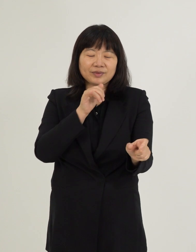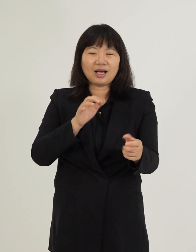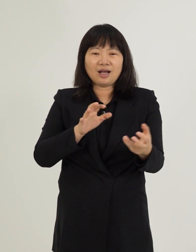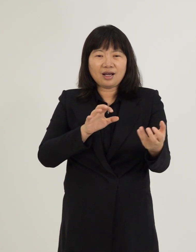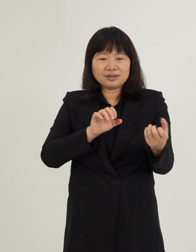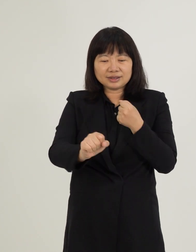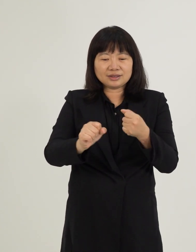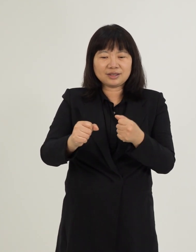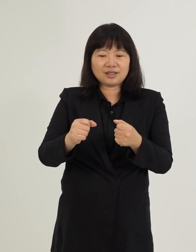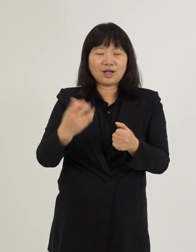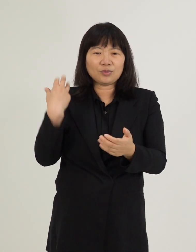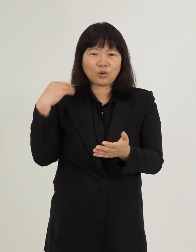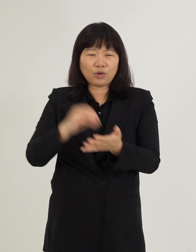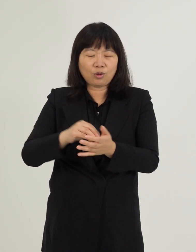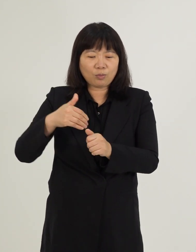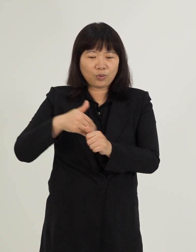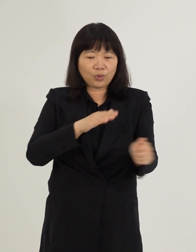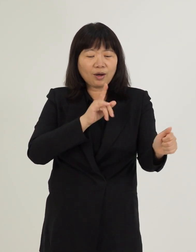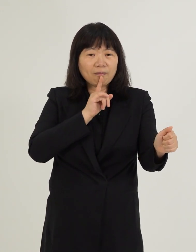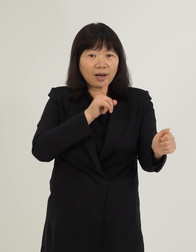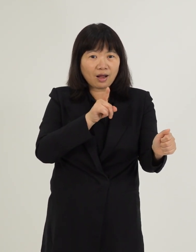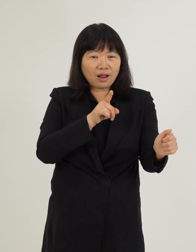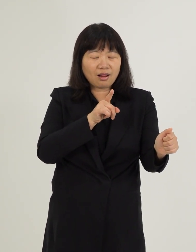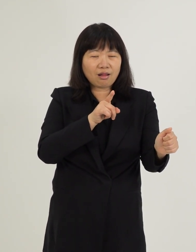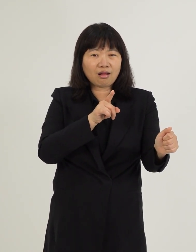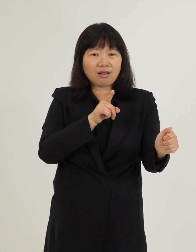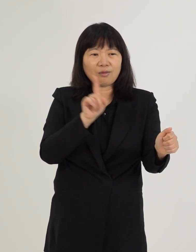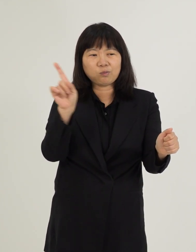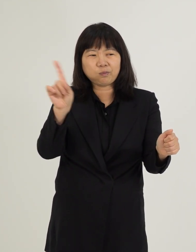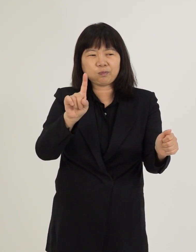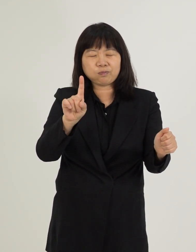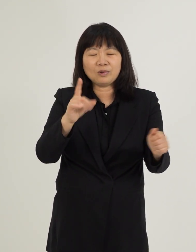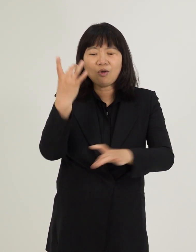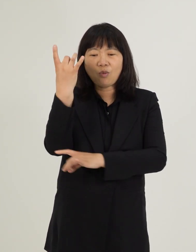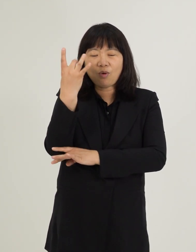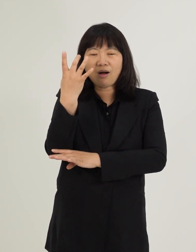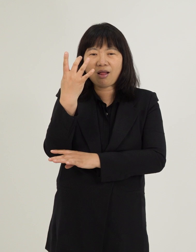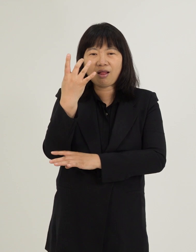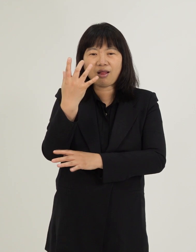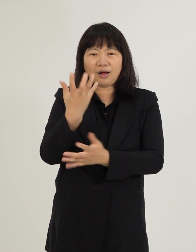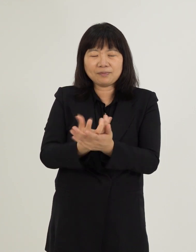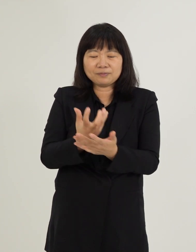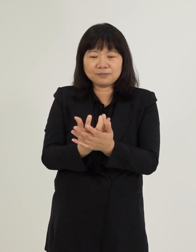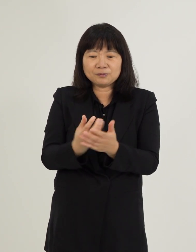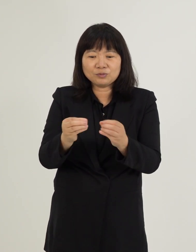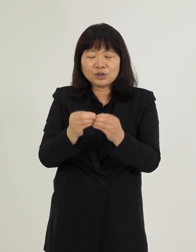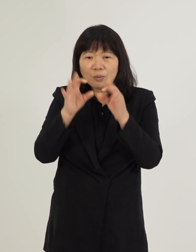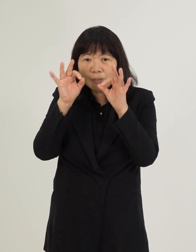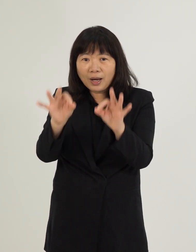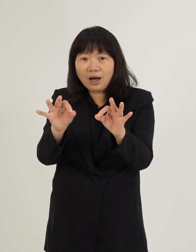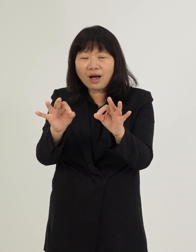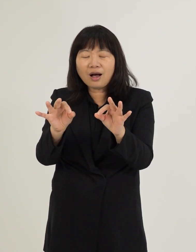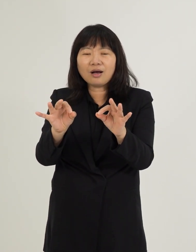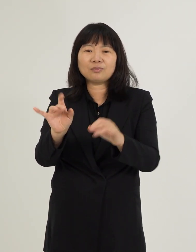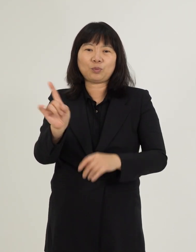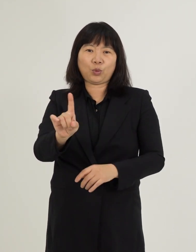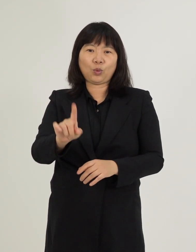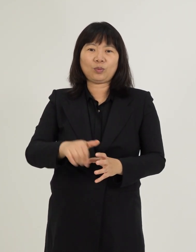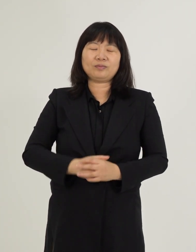즉시 돌려보내리라 하라 하시니, 그러니까 이 원문의 워딩은 정확히 이런 뜻입니다.